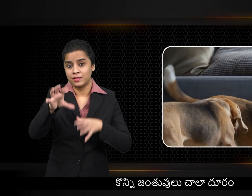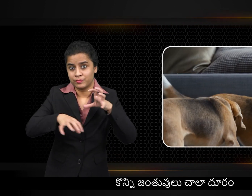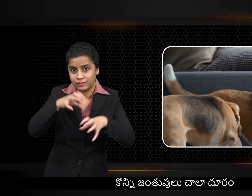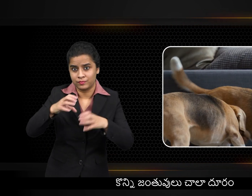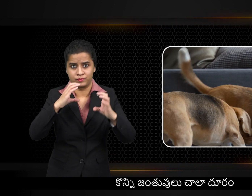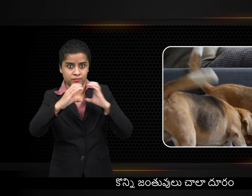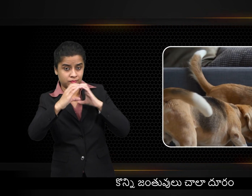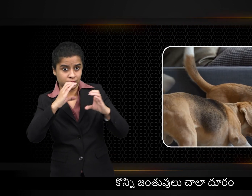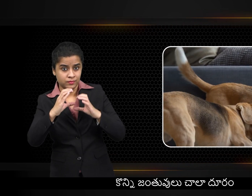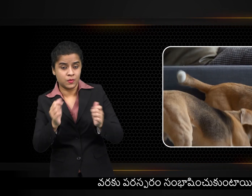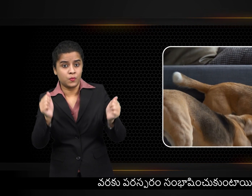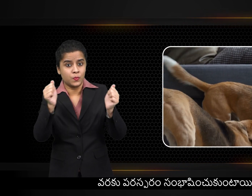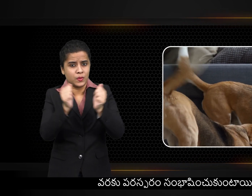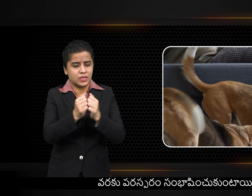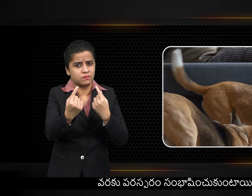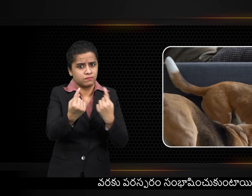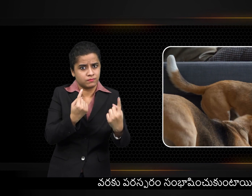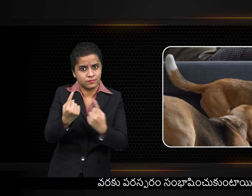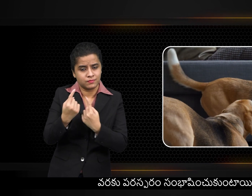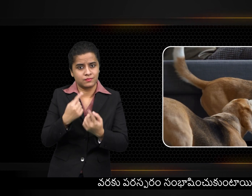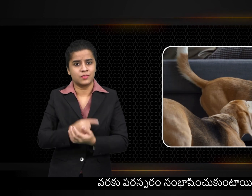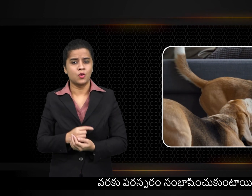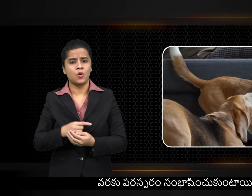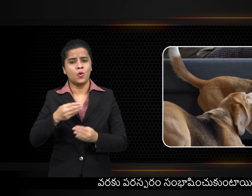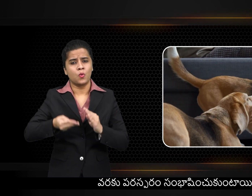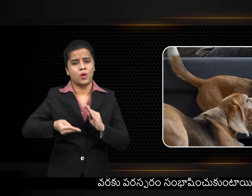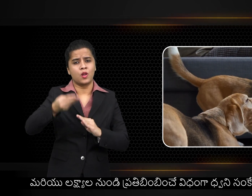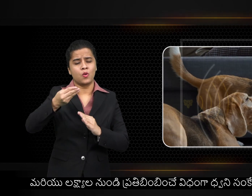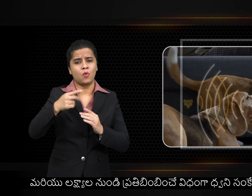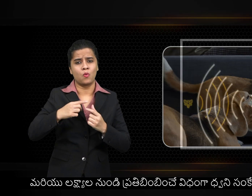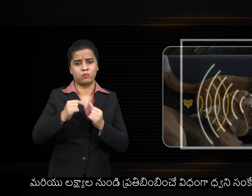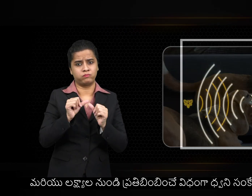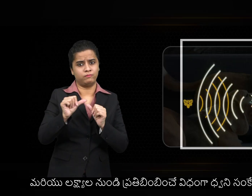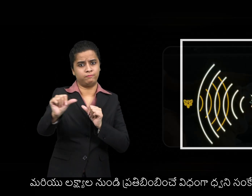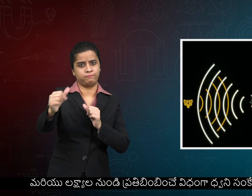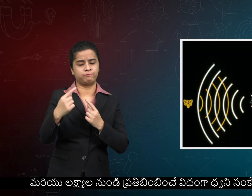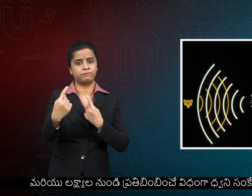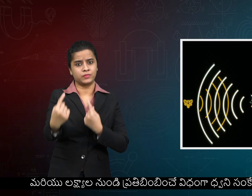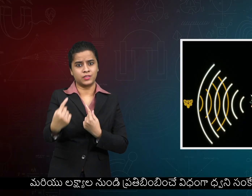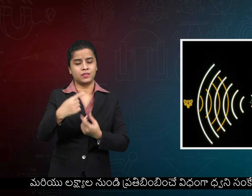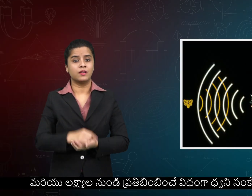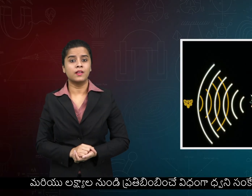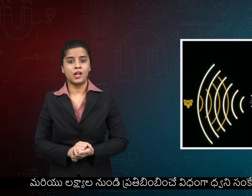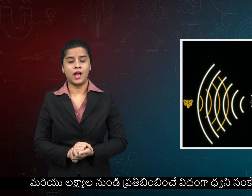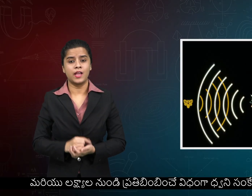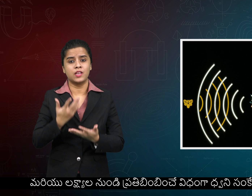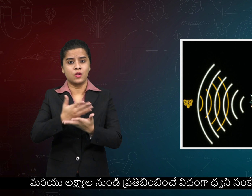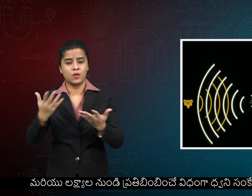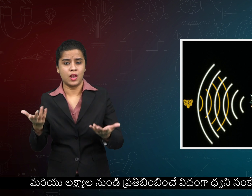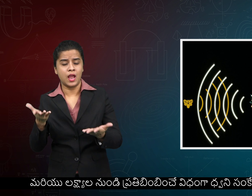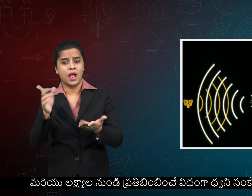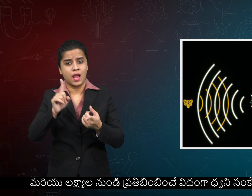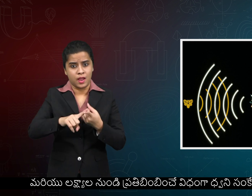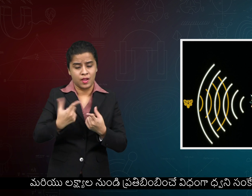కొన్ని జంతువులు చాలా దూరం వరకు పరస్పరం సంభాషించుకుంటాయి మరియు లక్ష్యాల నుండి ప్రతిబింబించే విధంగా